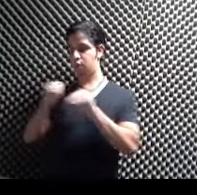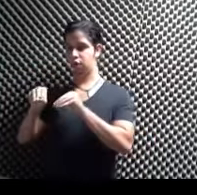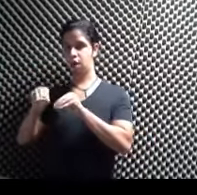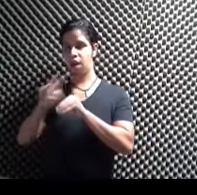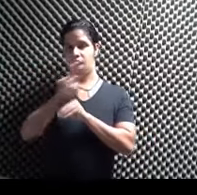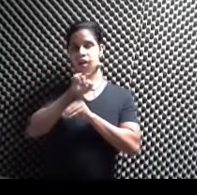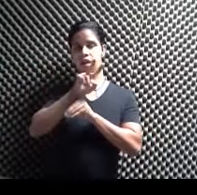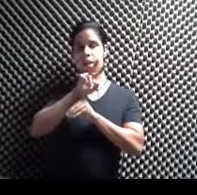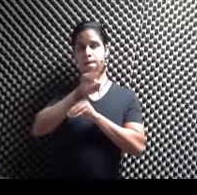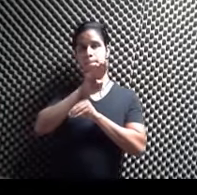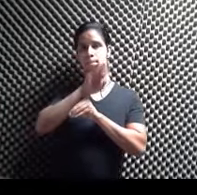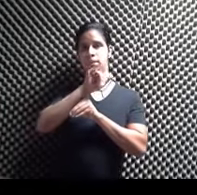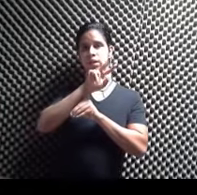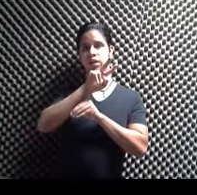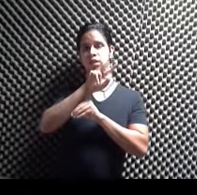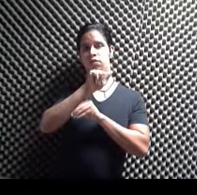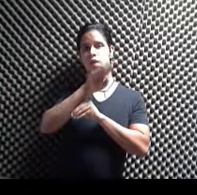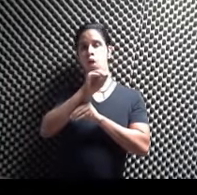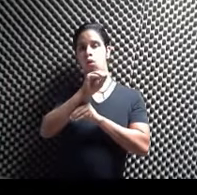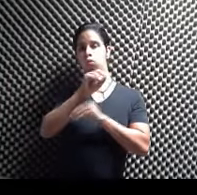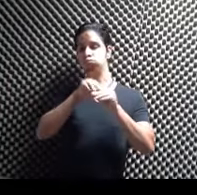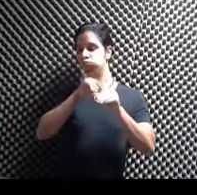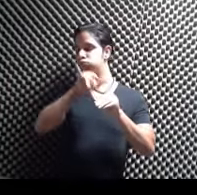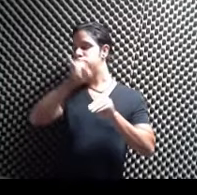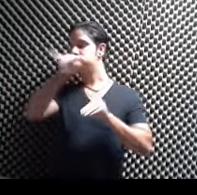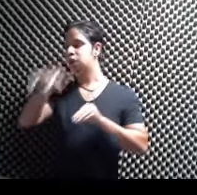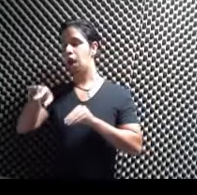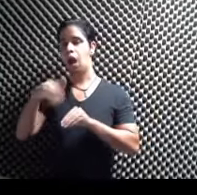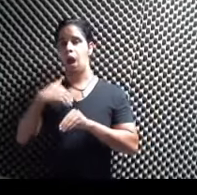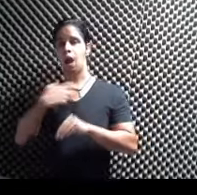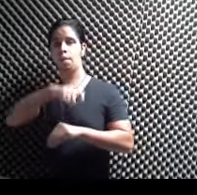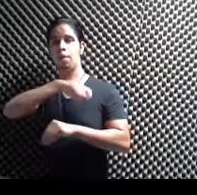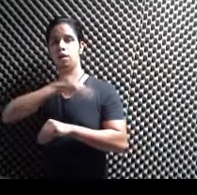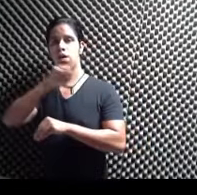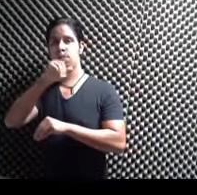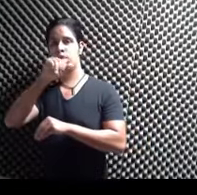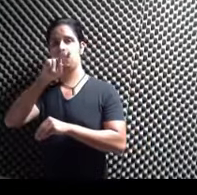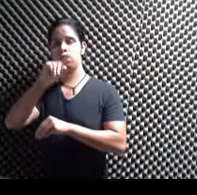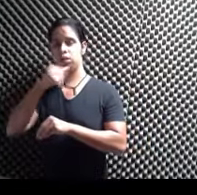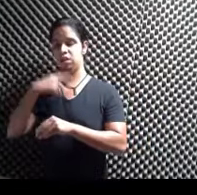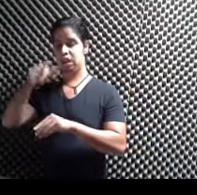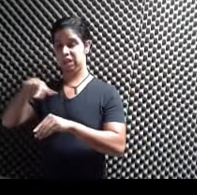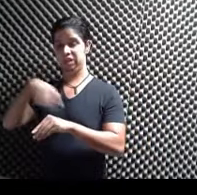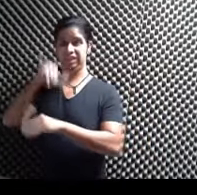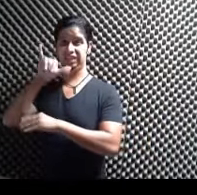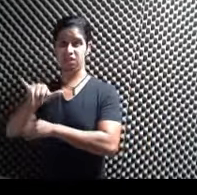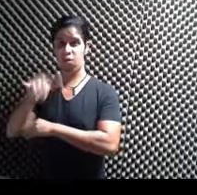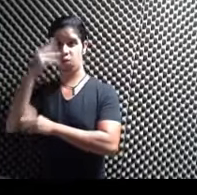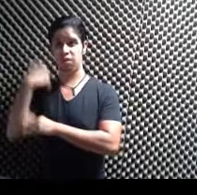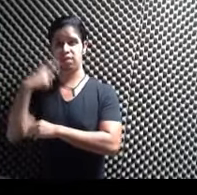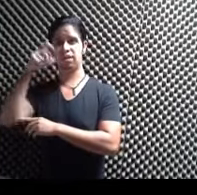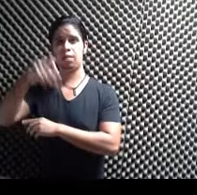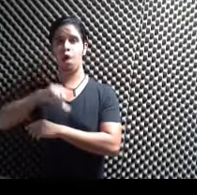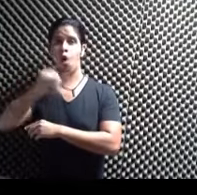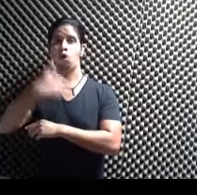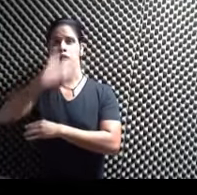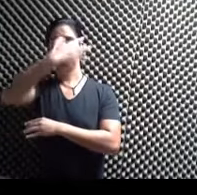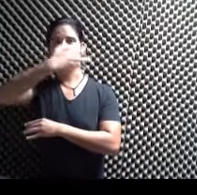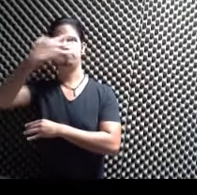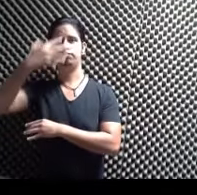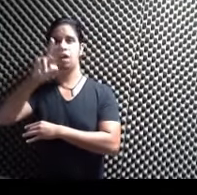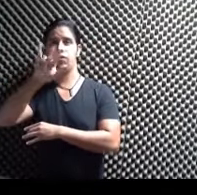llegó a Madrid le dijeron, no, le hace falta otra visa. ¿Cómo? Y ahí fue que se quedó varado. ¿Y ahora otra visa? ¿Qué? Exacto, y no podía hacer nada porque la visa